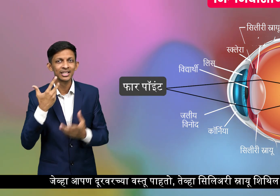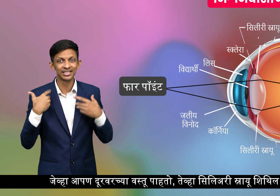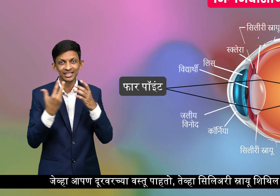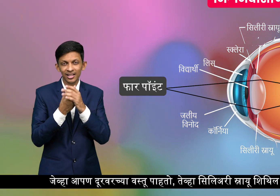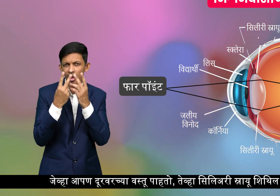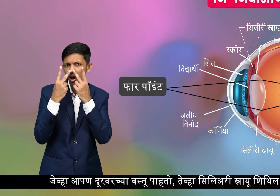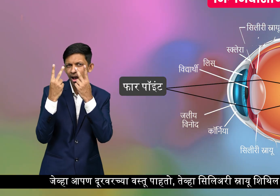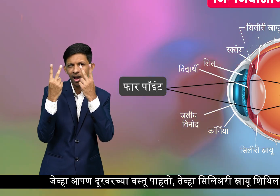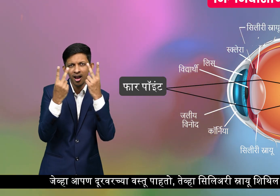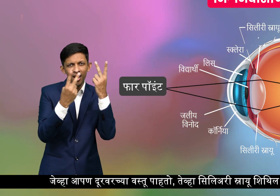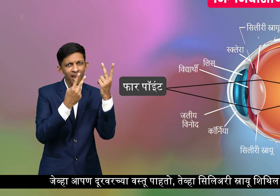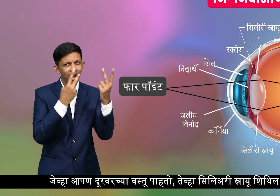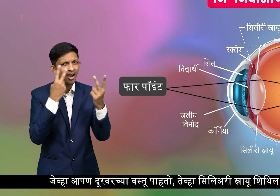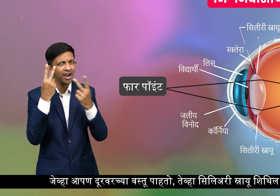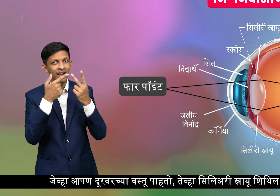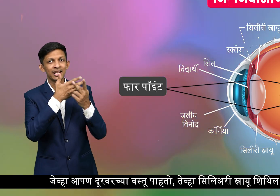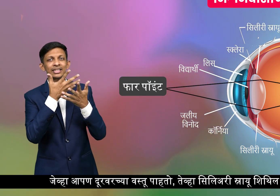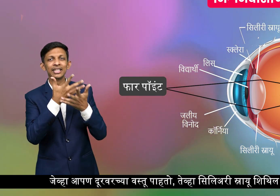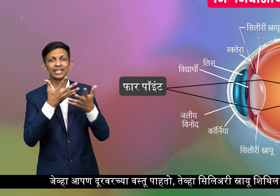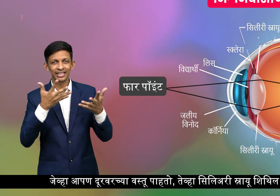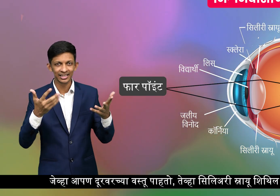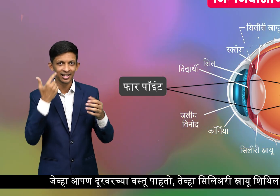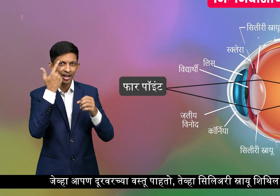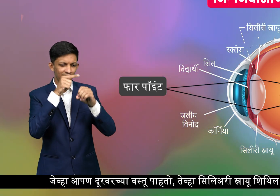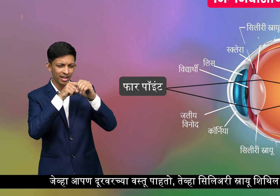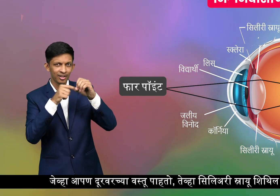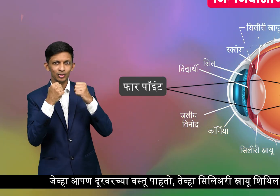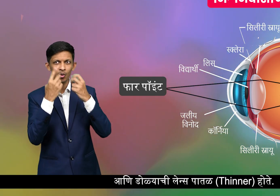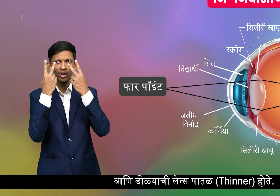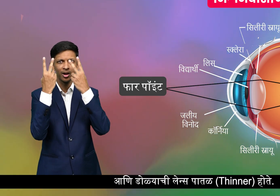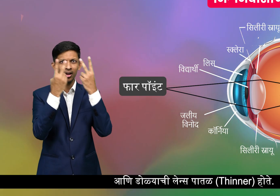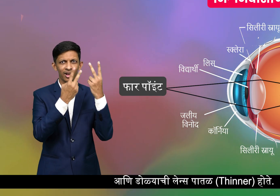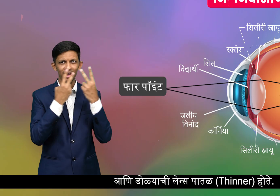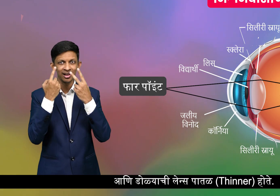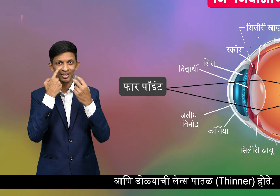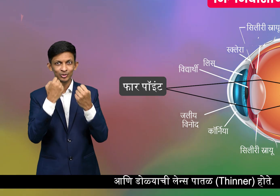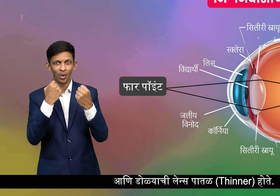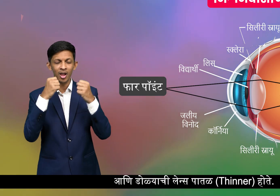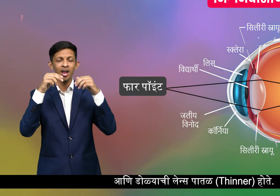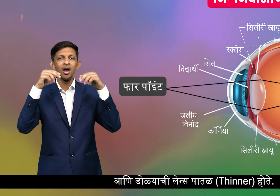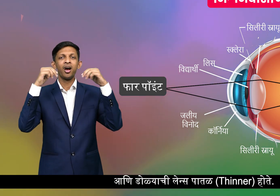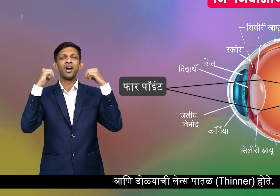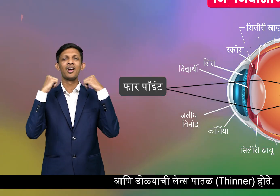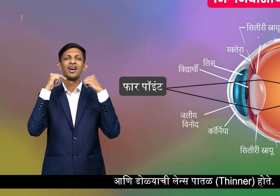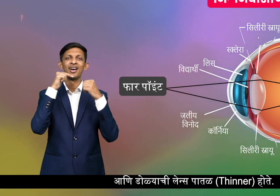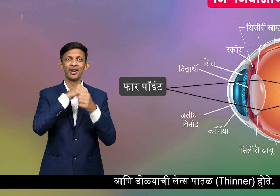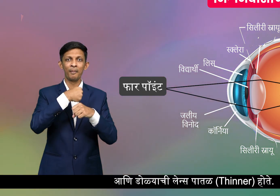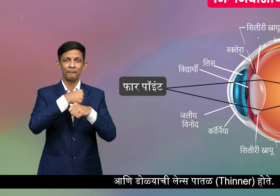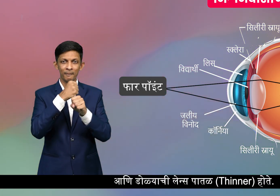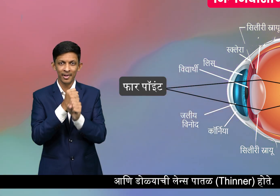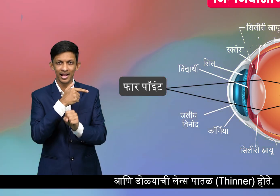जेव्हा आपण दूरवरच्या वस्तू पाहतो तेव्हा सिलिअरी स्नायू शिथिल रिलॅक्स होतात आणि डोळ्याची लेन्स पातळ थिनर